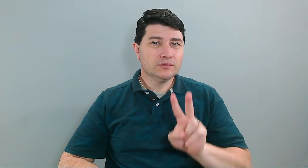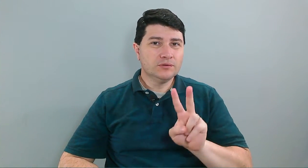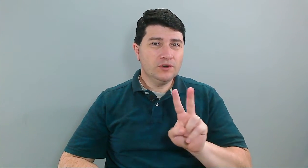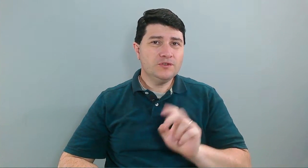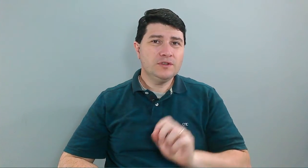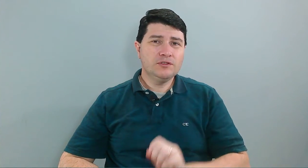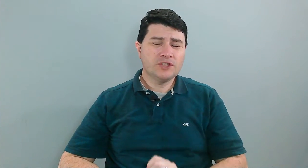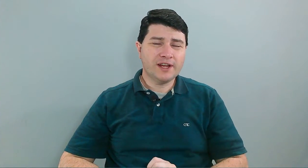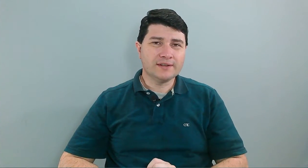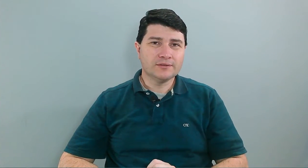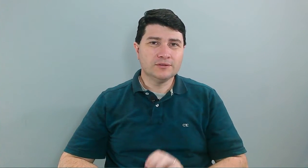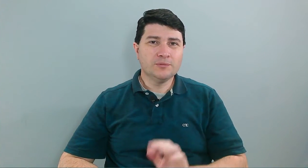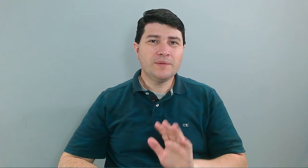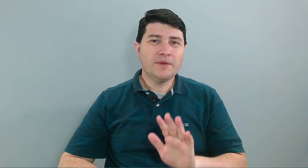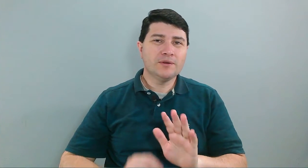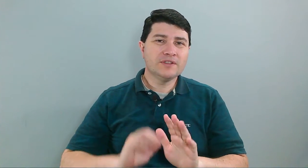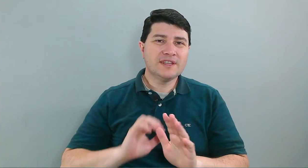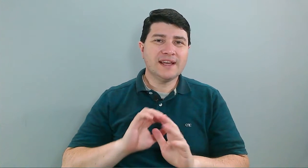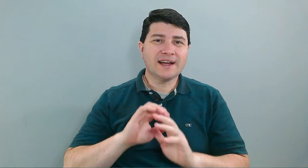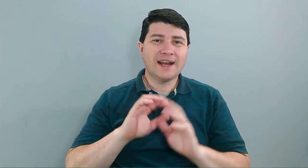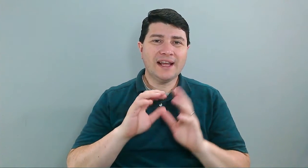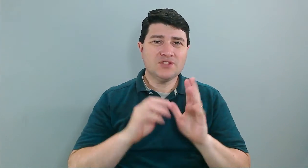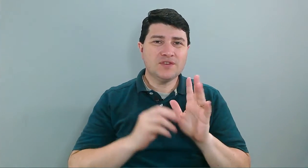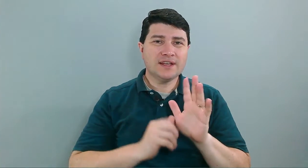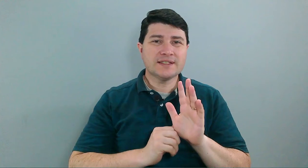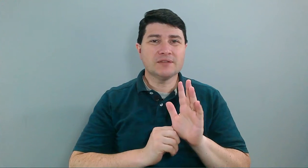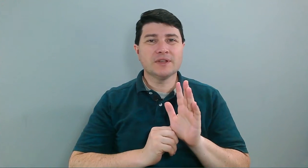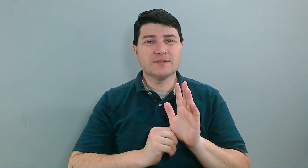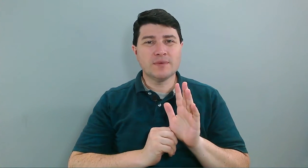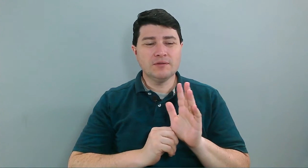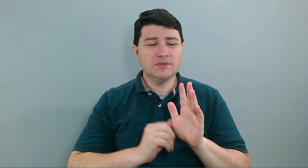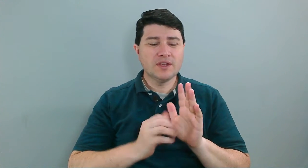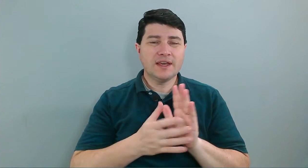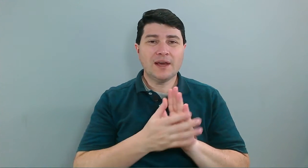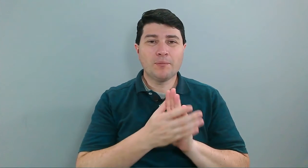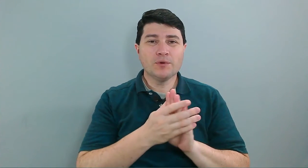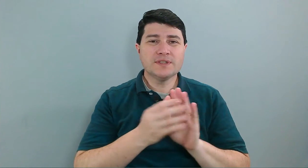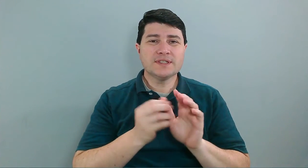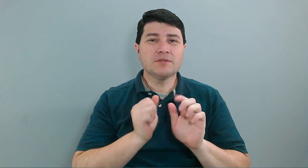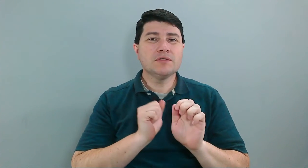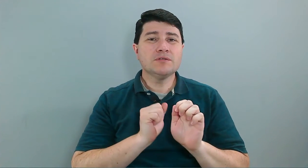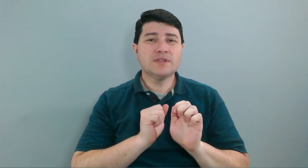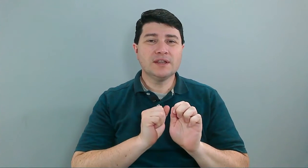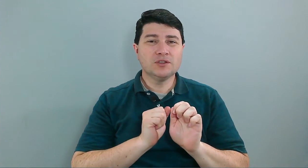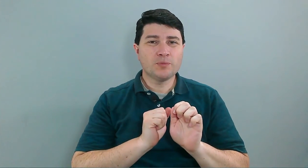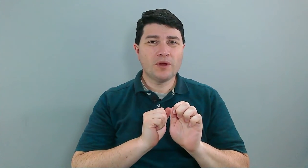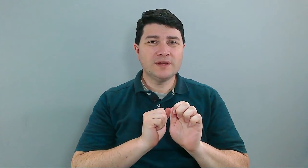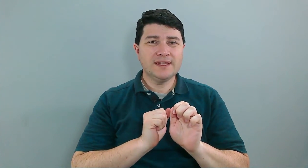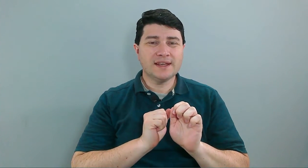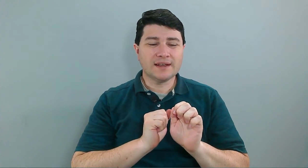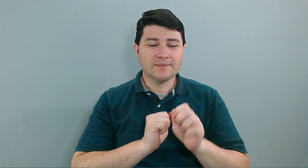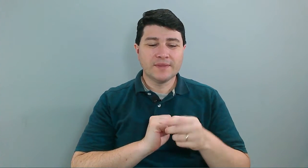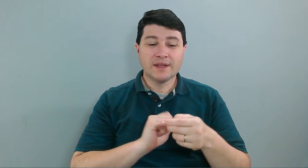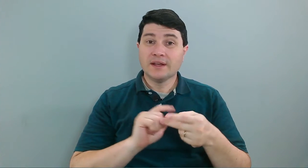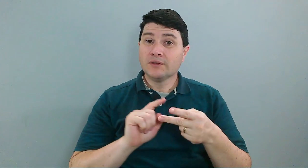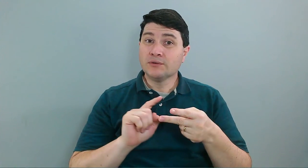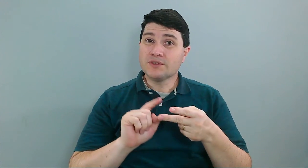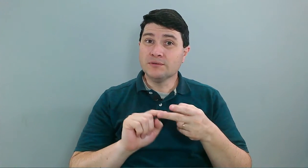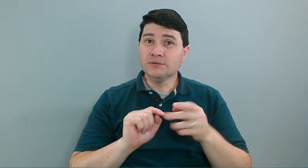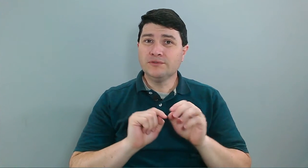dois vídeos já. No primeiro, onde tem a classificação das mãos e a posição que os dedos podem ter. No segundo